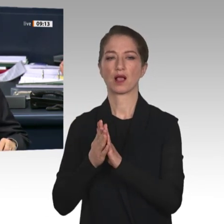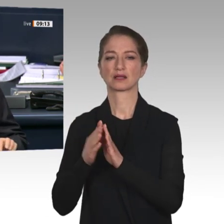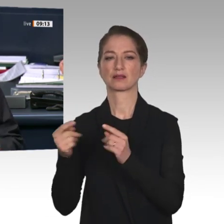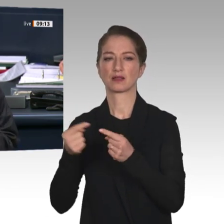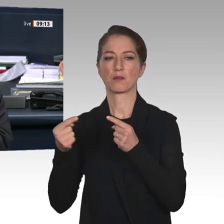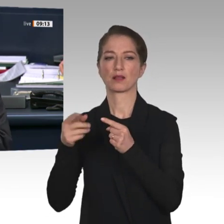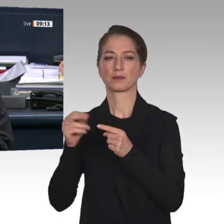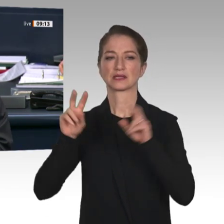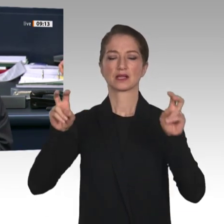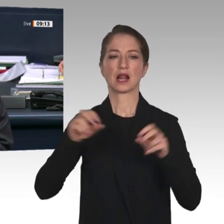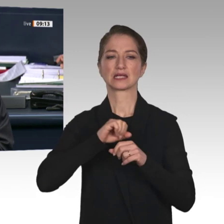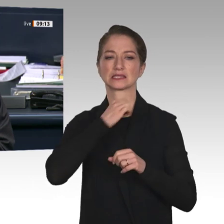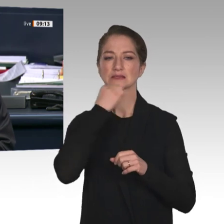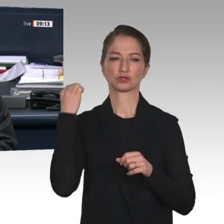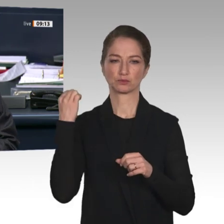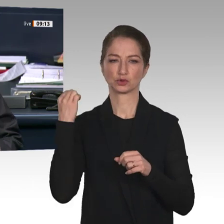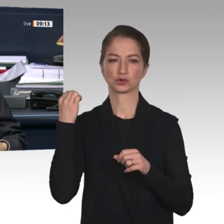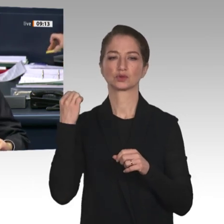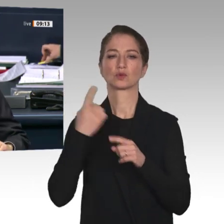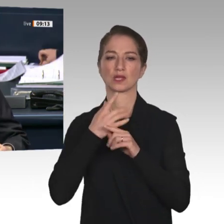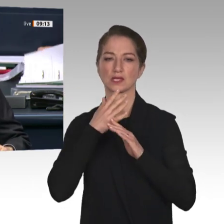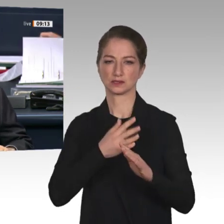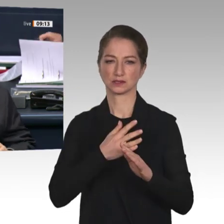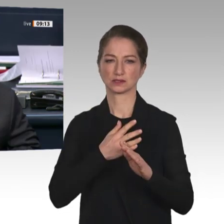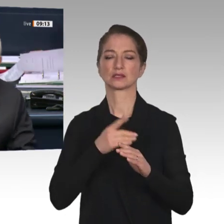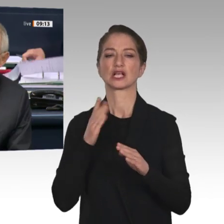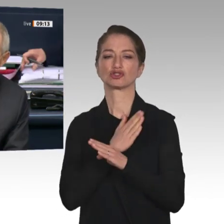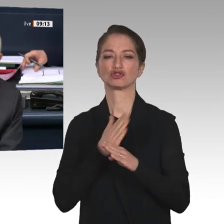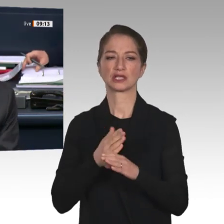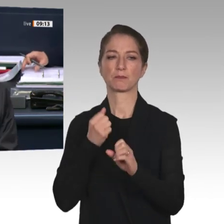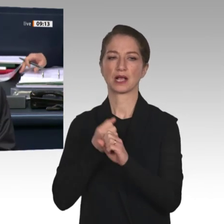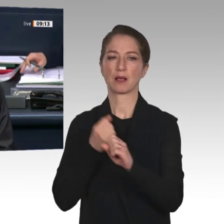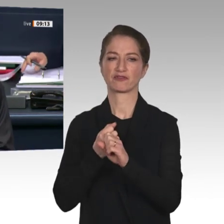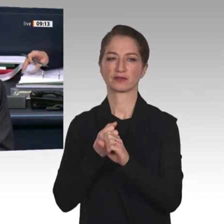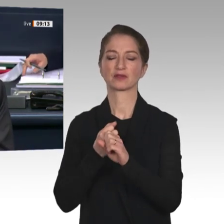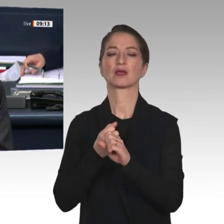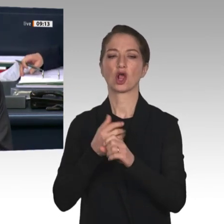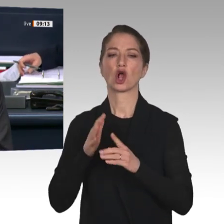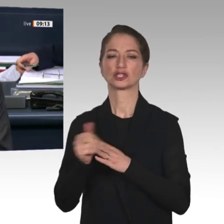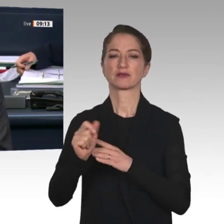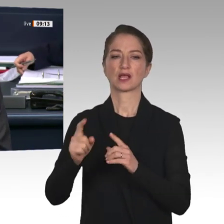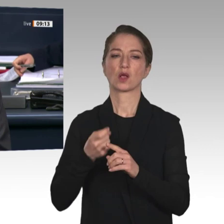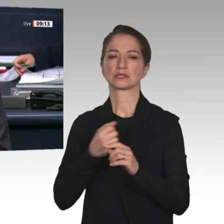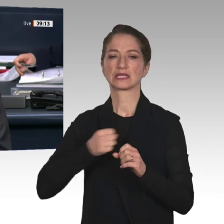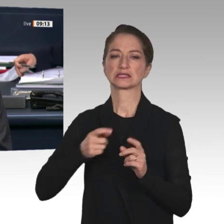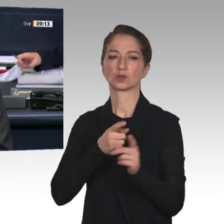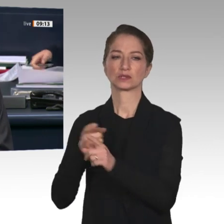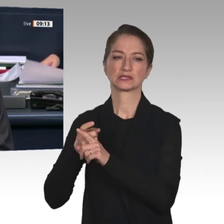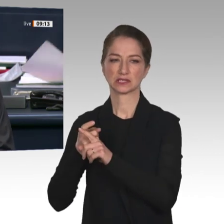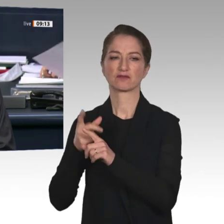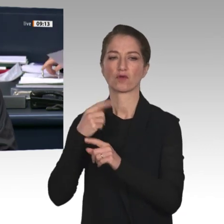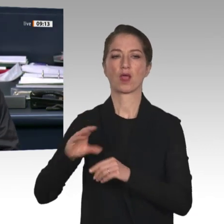Hanau. Für die Aussprache wurde eine Dauer von 60 Minuten beschlossen. Ich eröffne die Aussprache. Das Wort hat